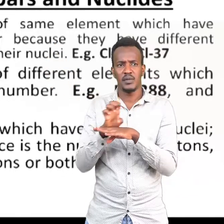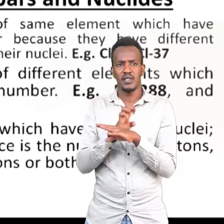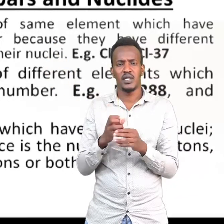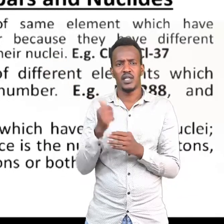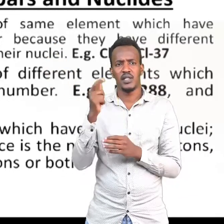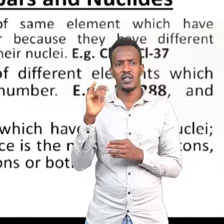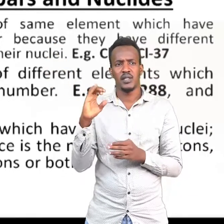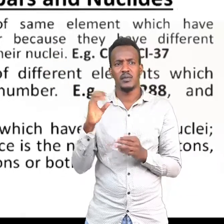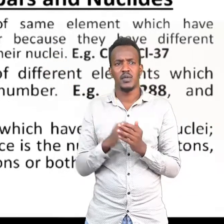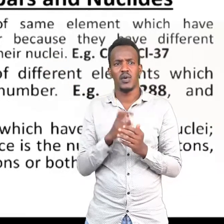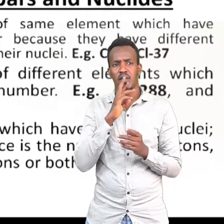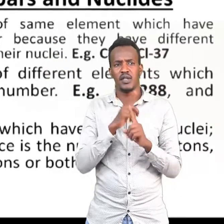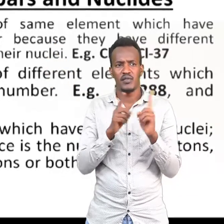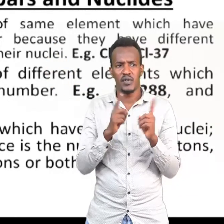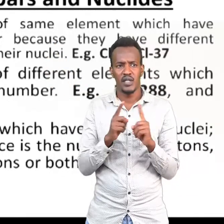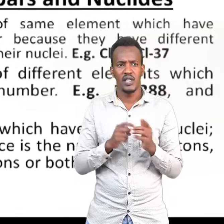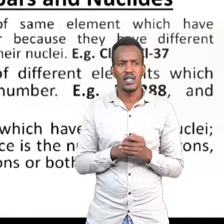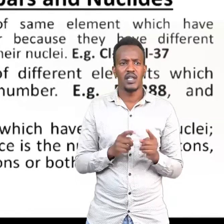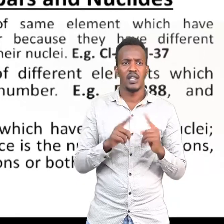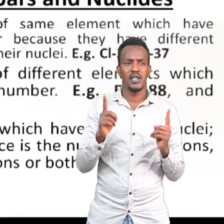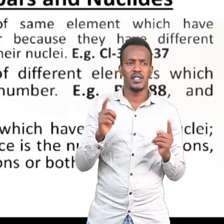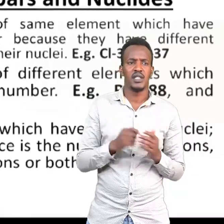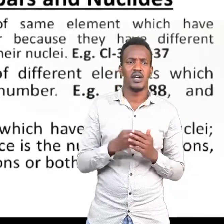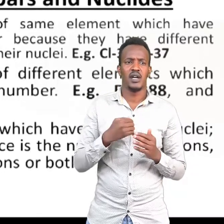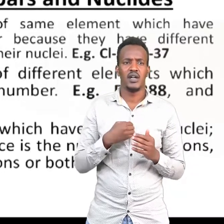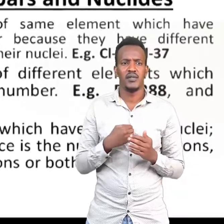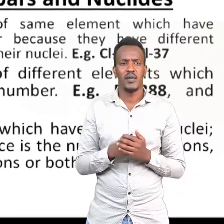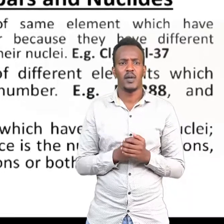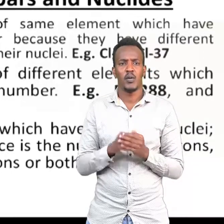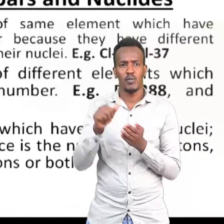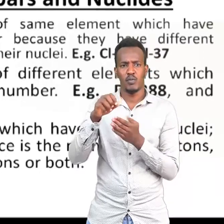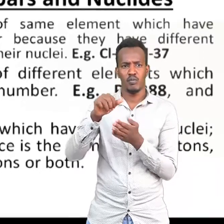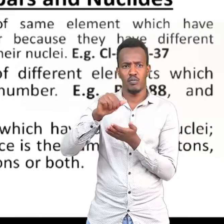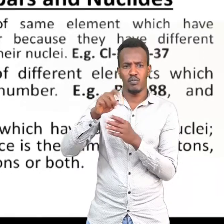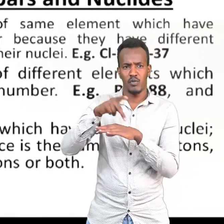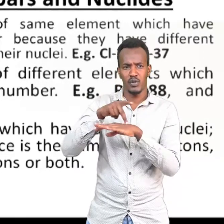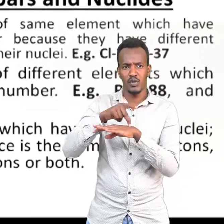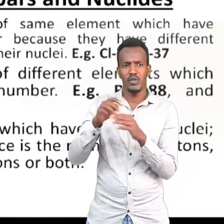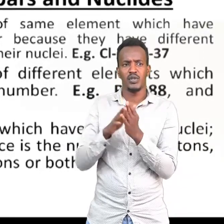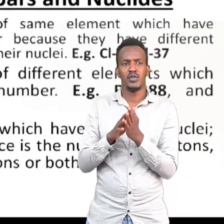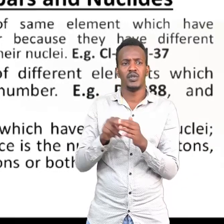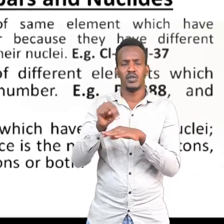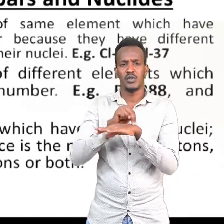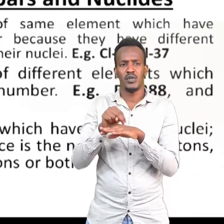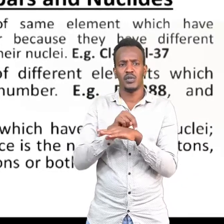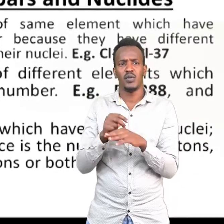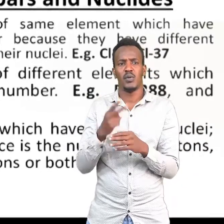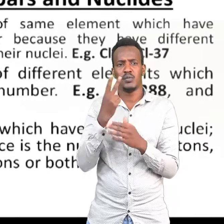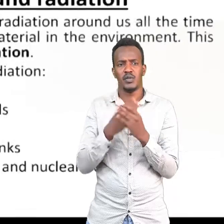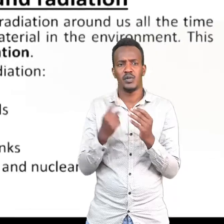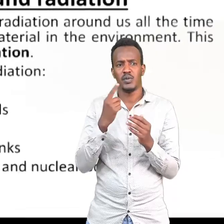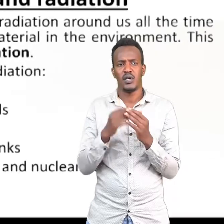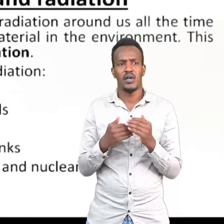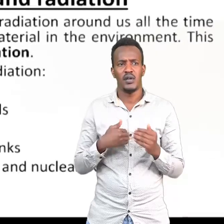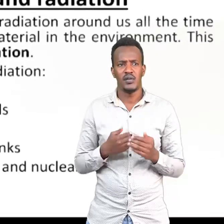nuclearisku waa atomo kala duwan haba kala duwanaadaan markaasi waxa weeye borotoroonkoodu ama neutroonkooda ama labaduba markaasi differencesku haka